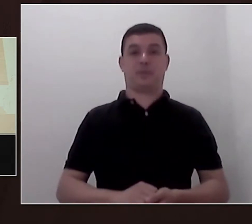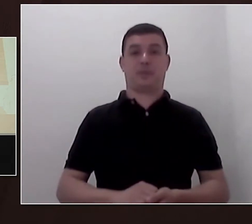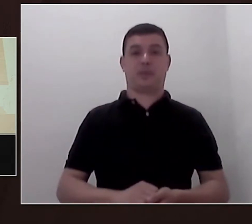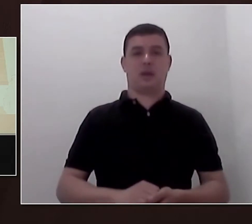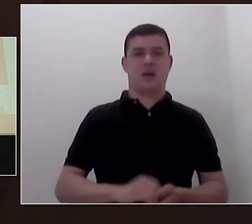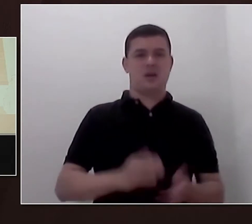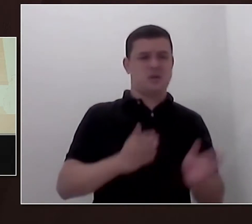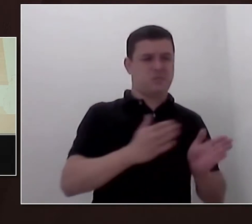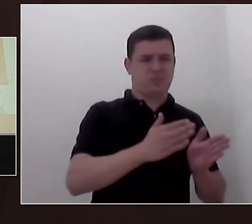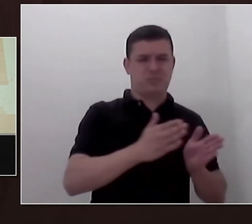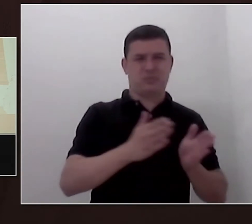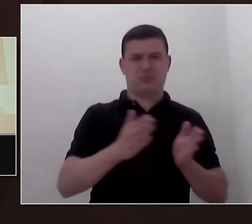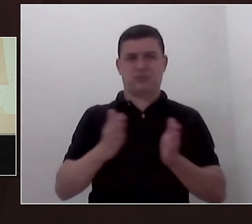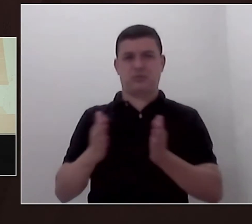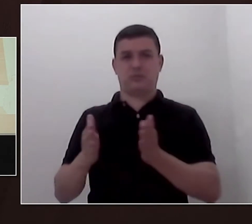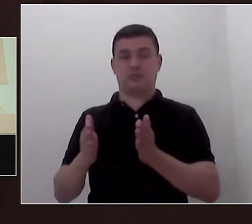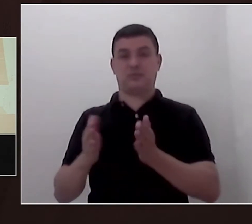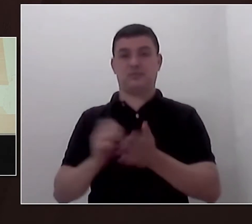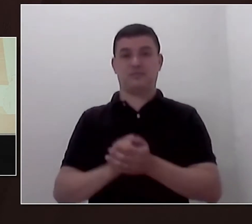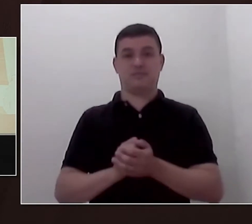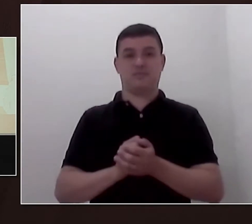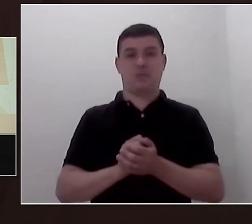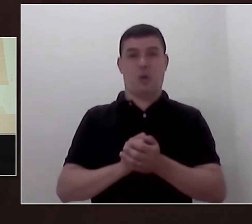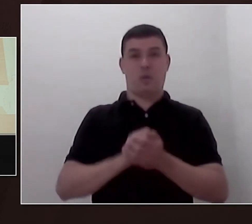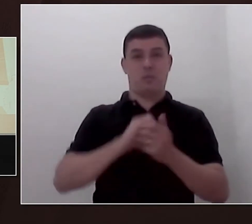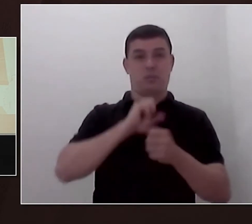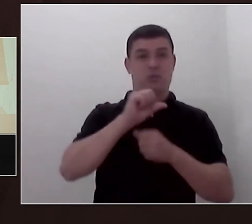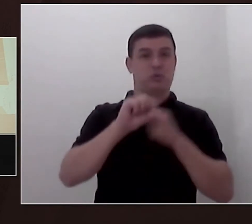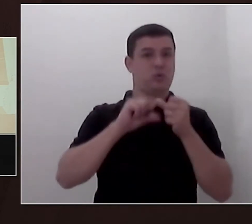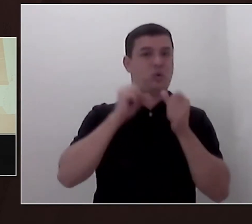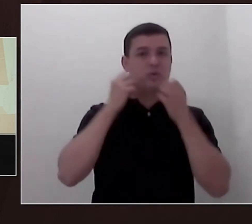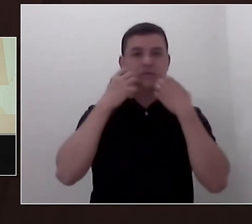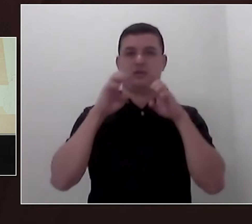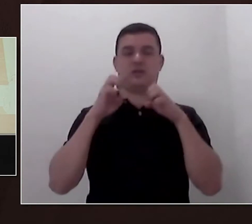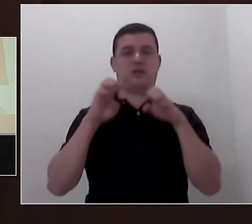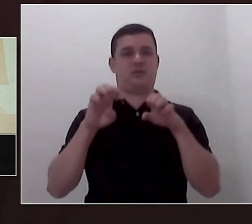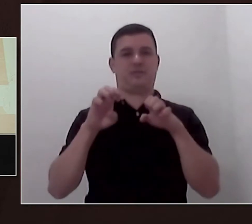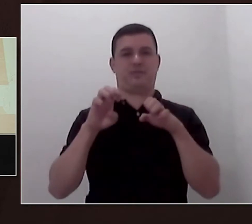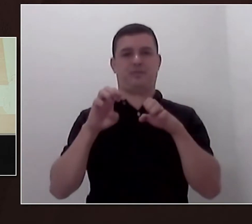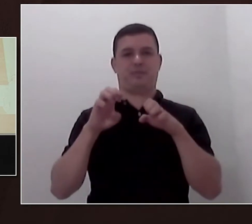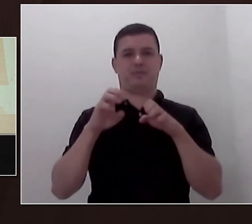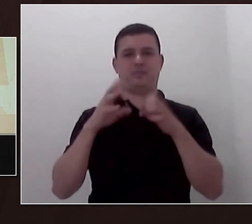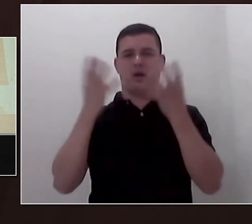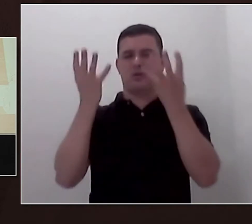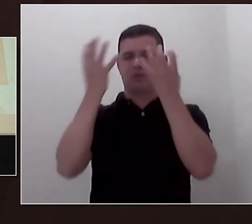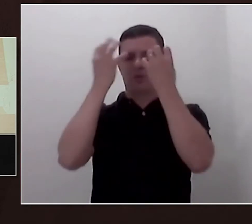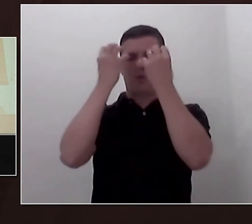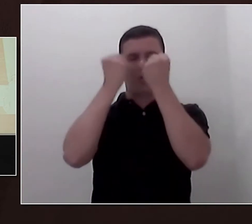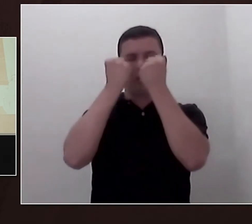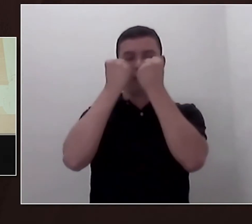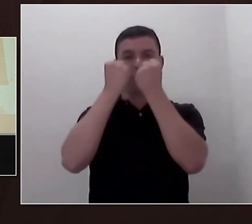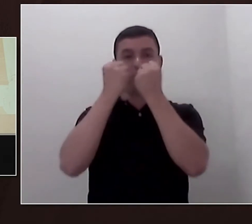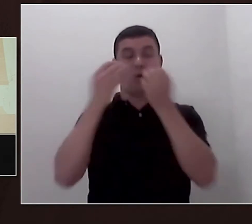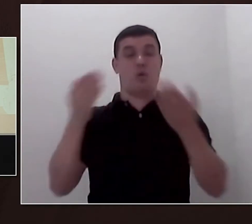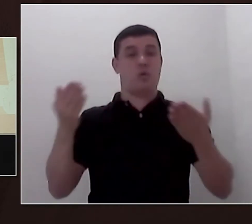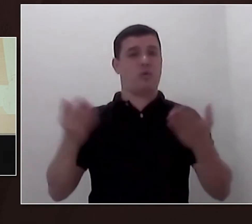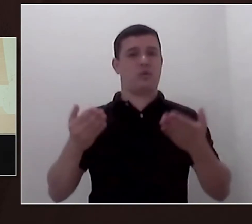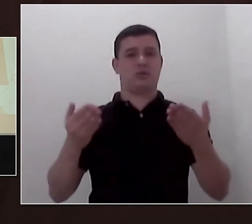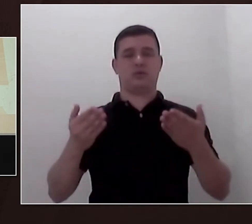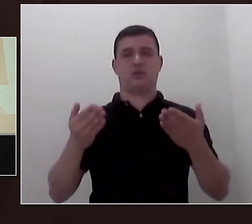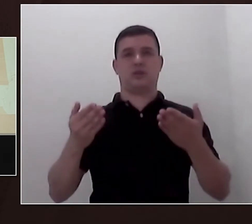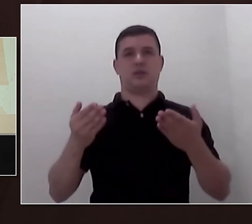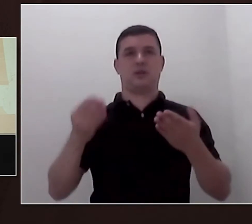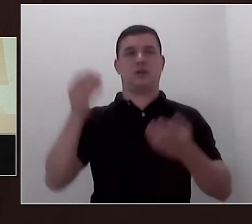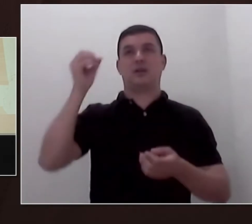seu verdadeiro caráter ficou obscurecido. Irmão, o Senhor restaurou-nos, graças a Deus, restaurou.